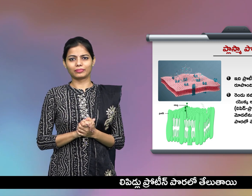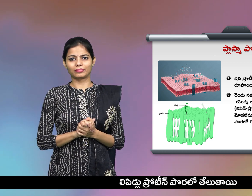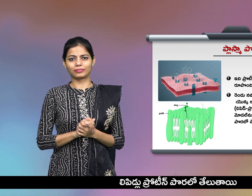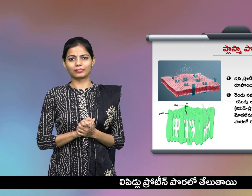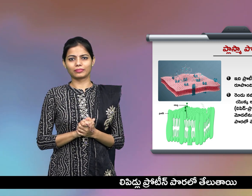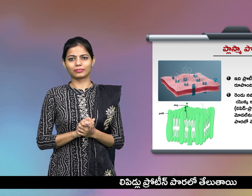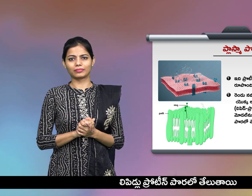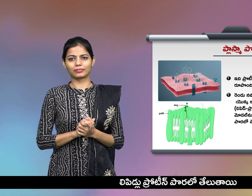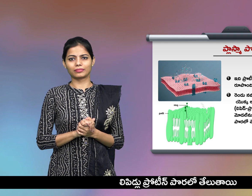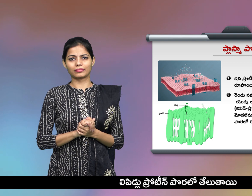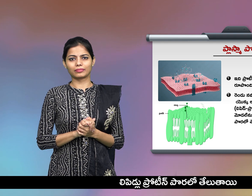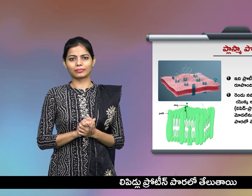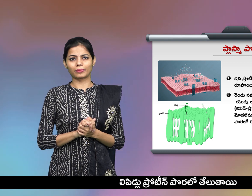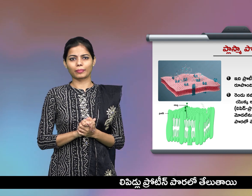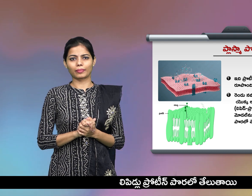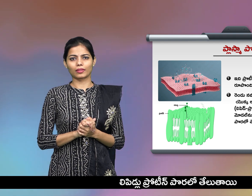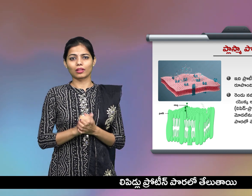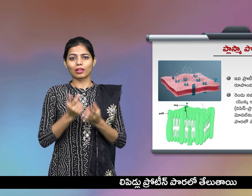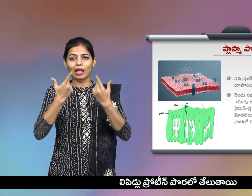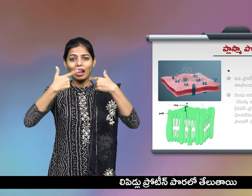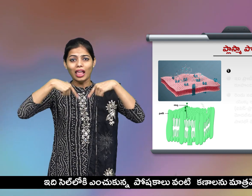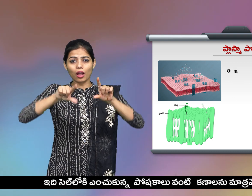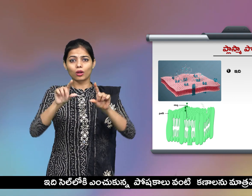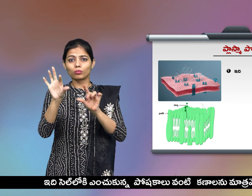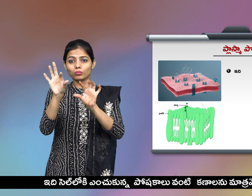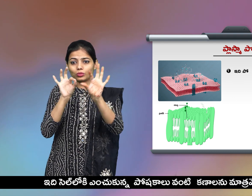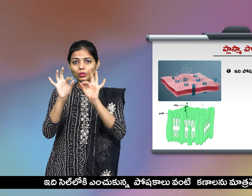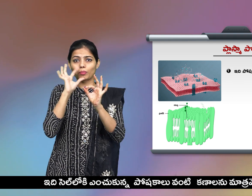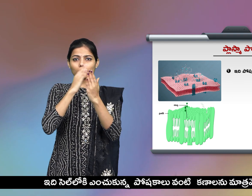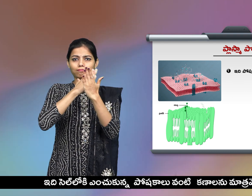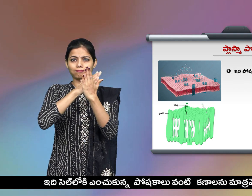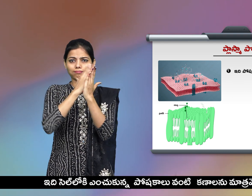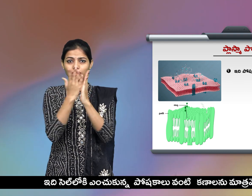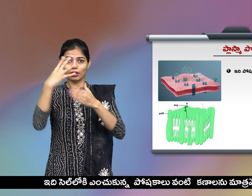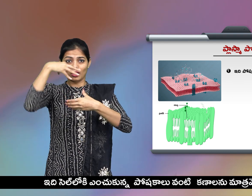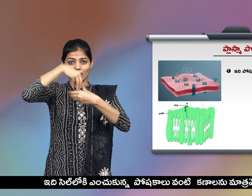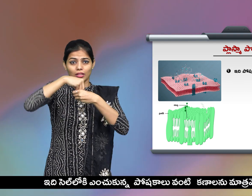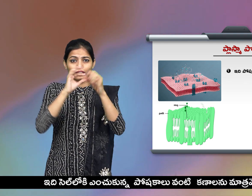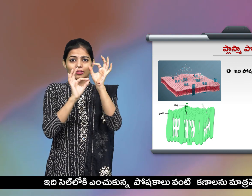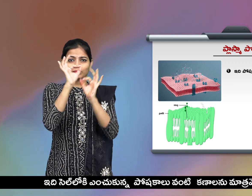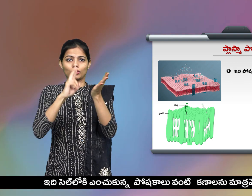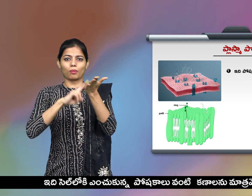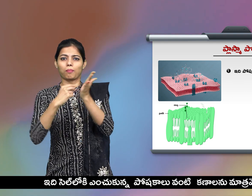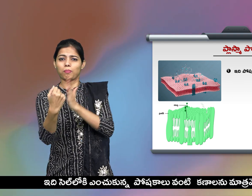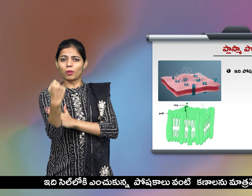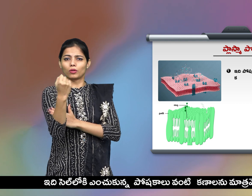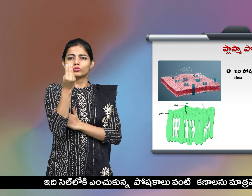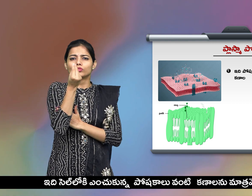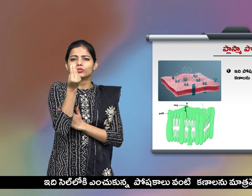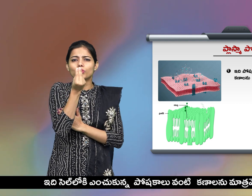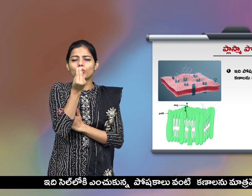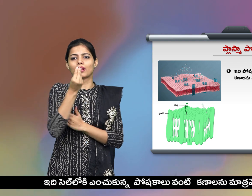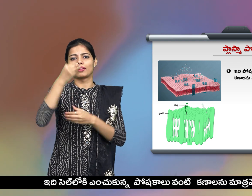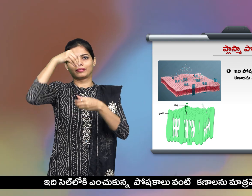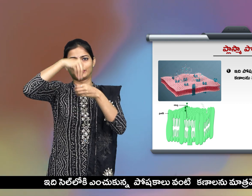లిపిడ్లు ప్రోటీన్ పొరలో తేలుతాయి. ఇది సెల్లులోకి ఎంచుకున్న పోషకాలు వంటి కణాలను మాత్రమే